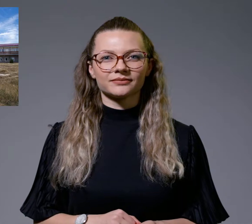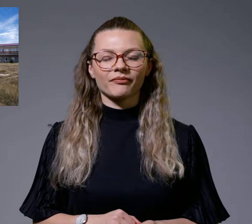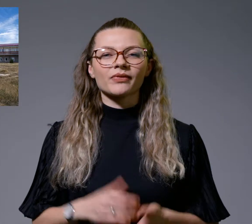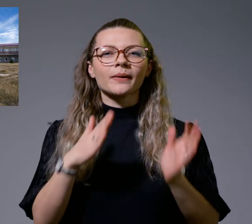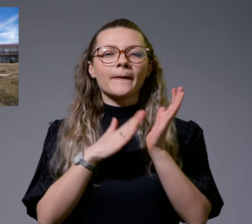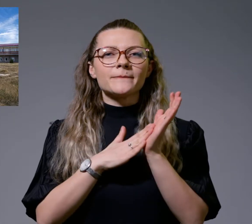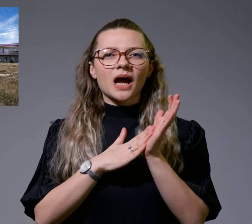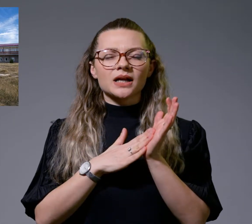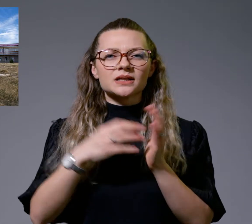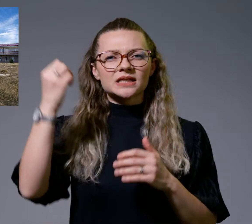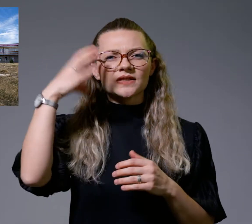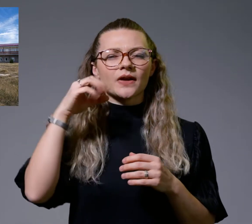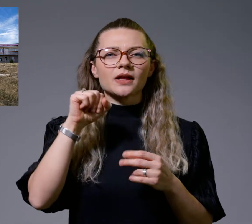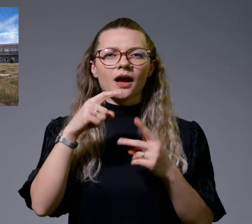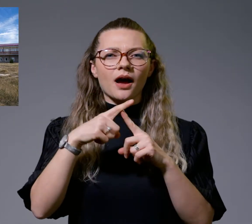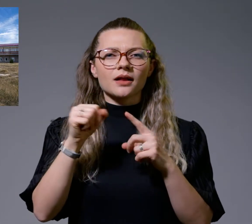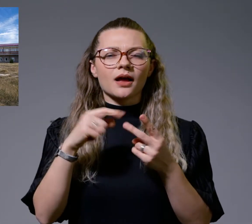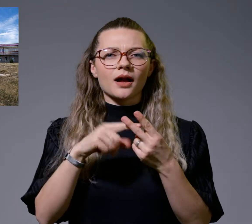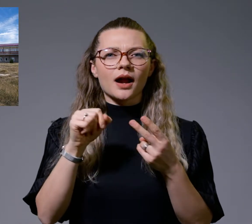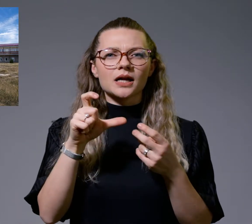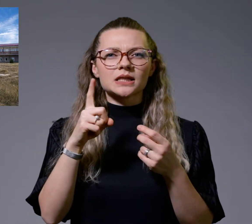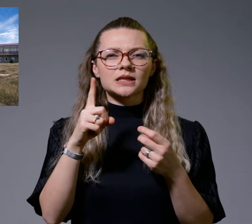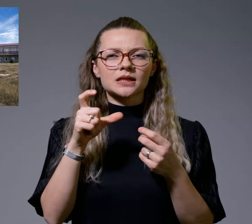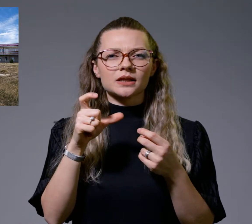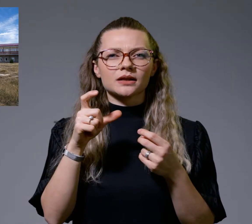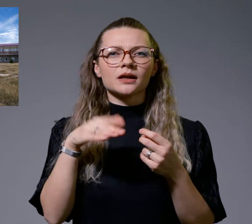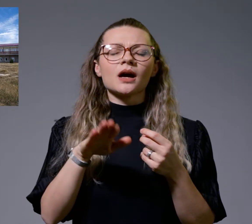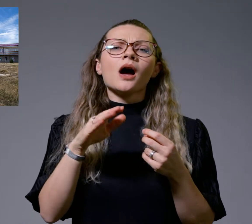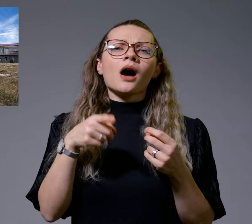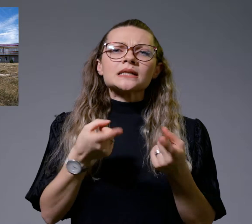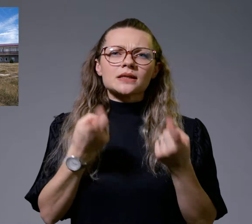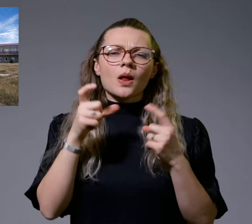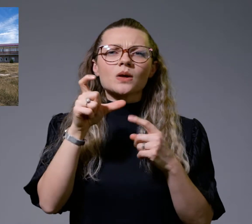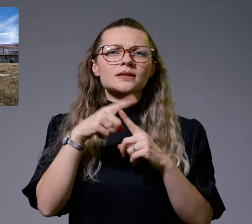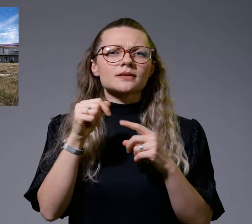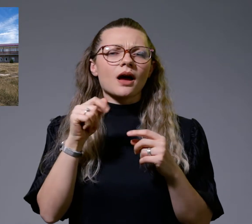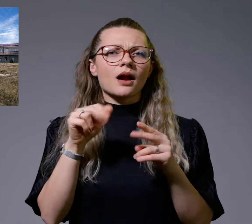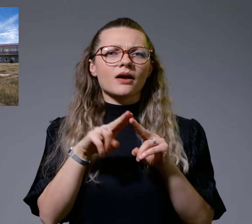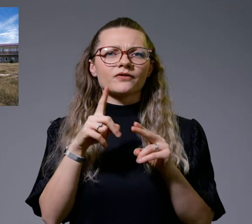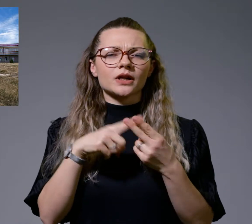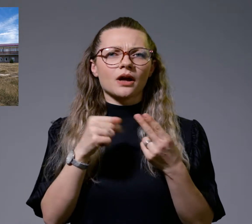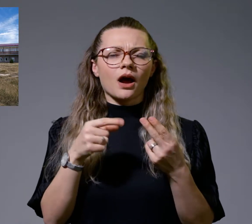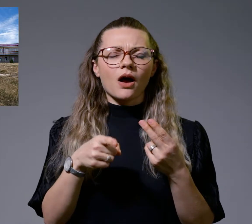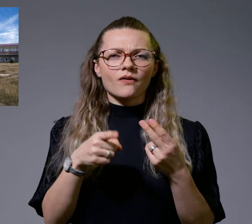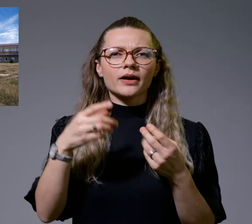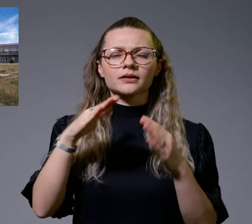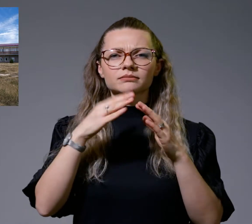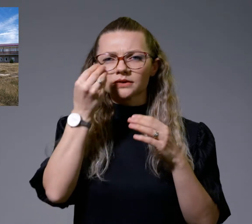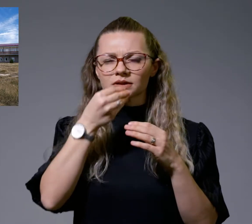Manastir Svetý Atanasij, село Старавина. Манастирот Свети Атанасij е лоциран на